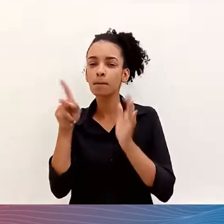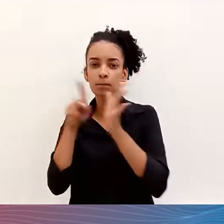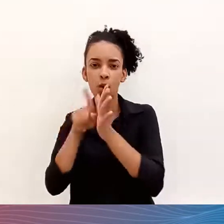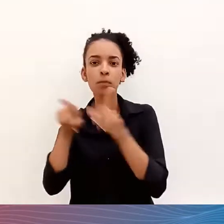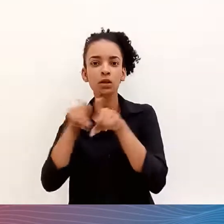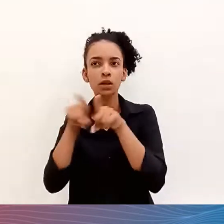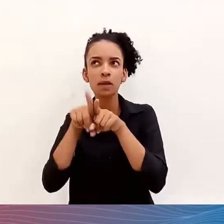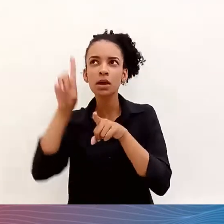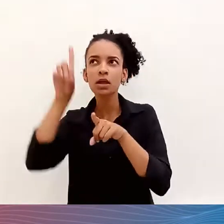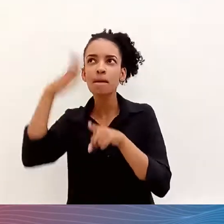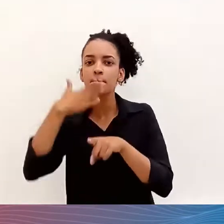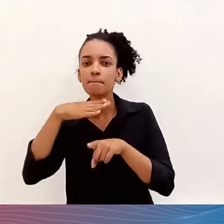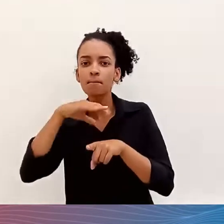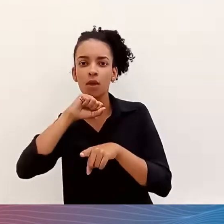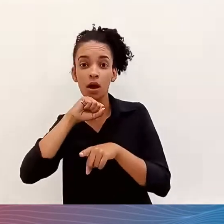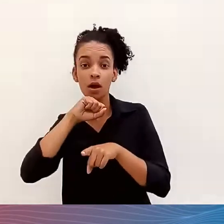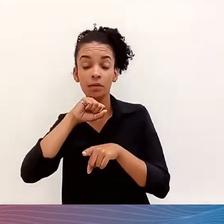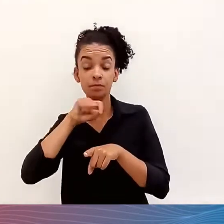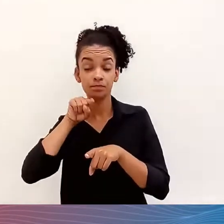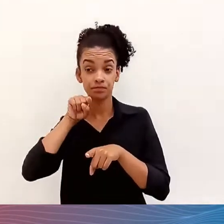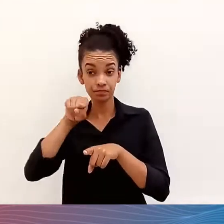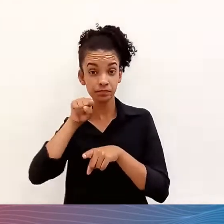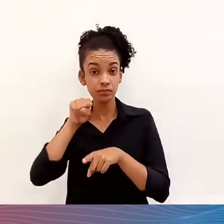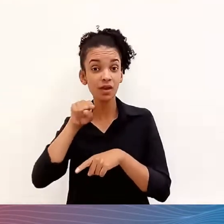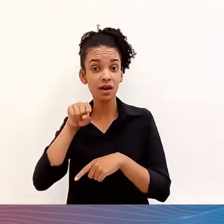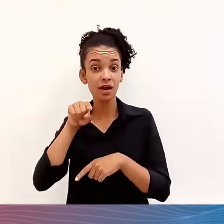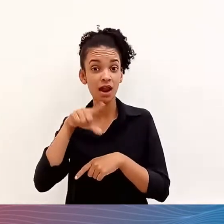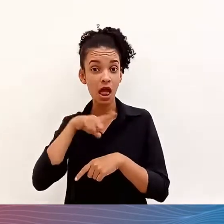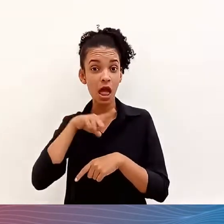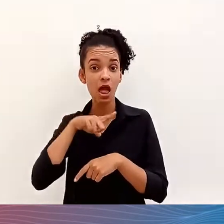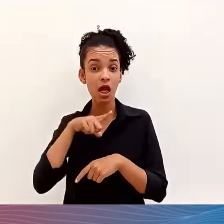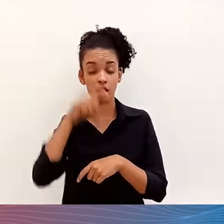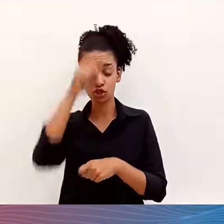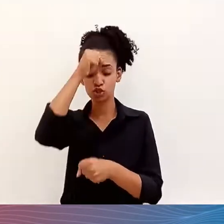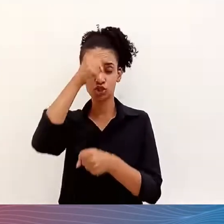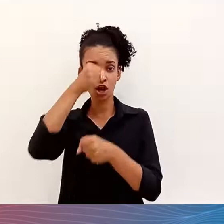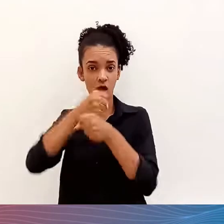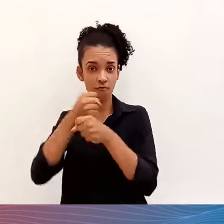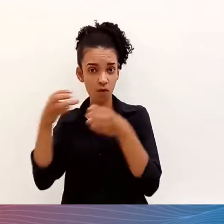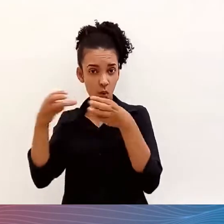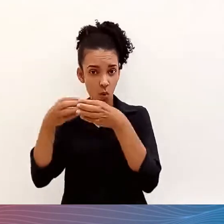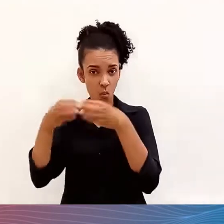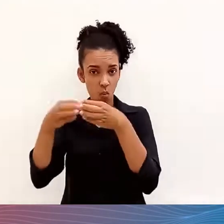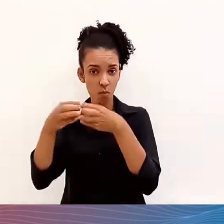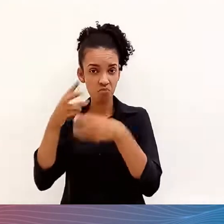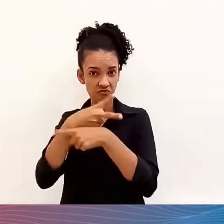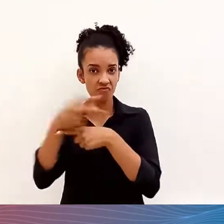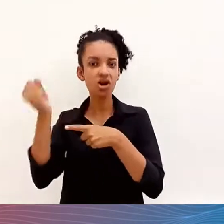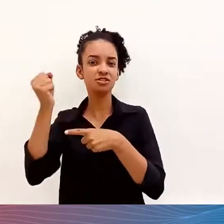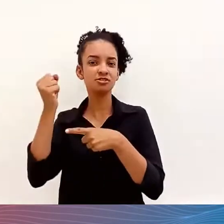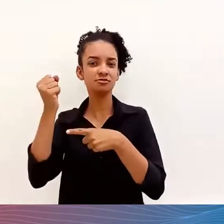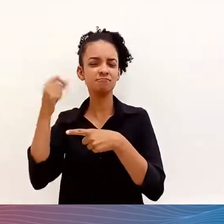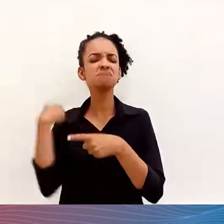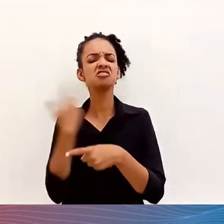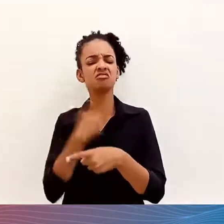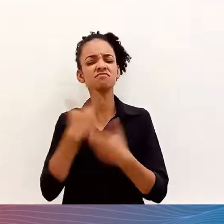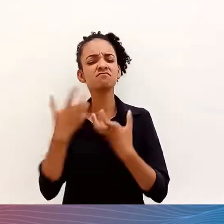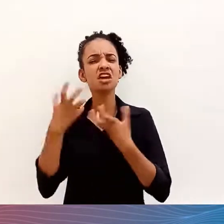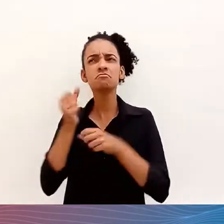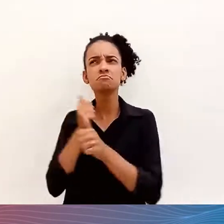de vencedores. Irmão, nós queremos segui-lo. Ele é o nosso grande general. Vamos seguir a ele,